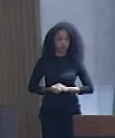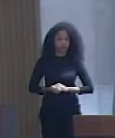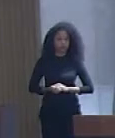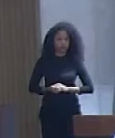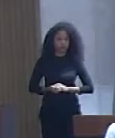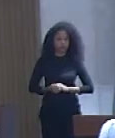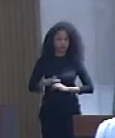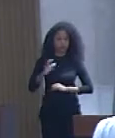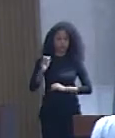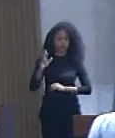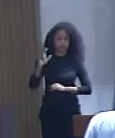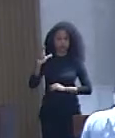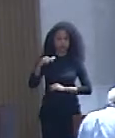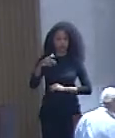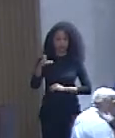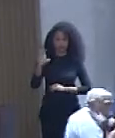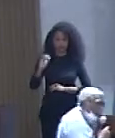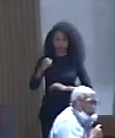Carlão.